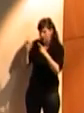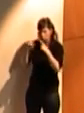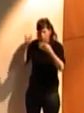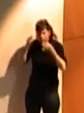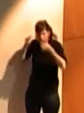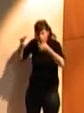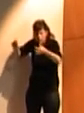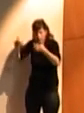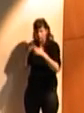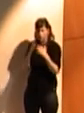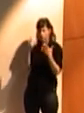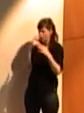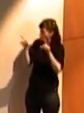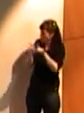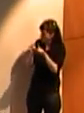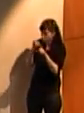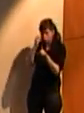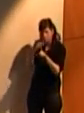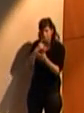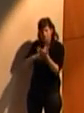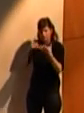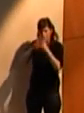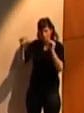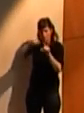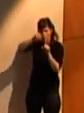beaucoup à dire, mais on va avancer un peu.